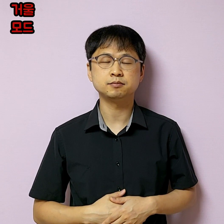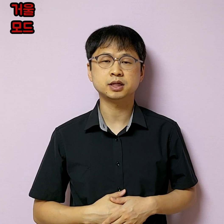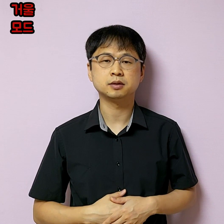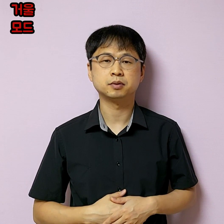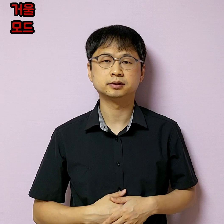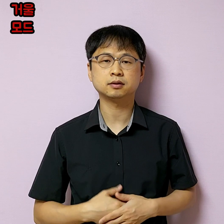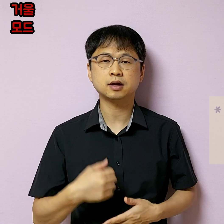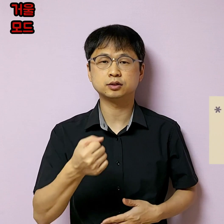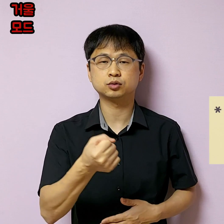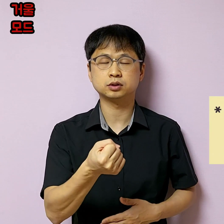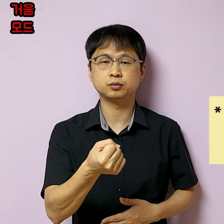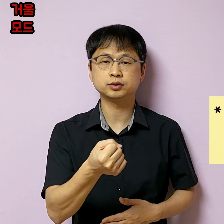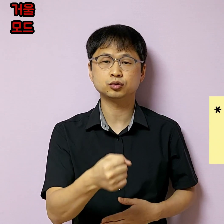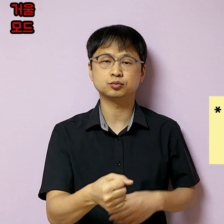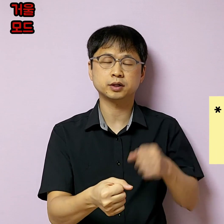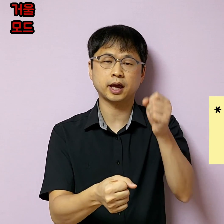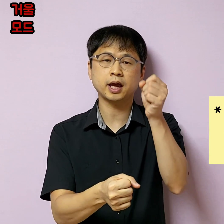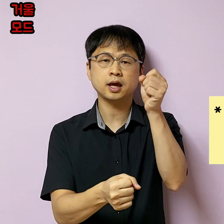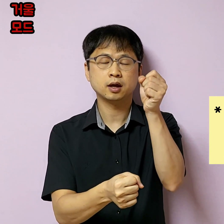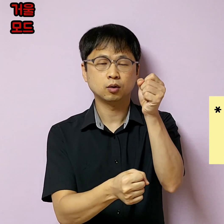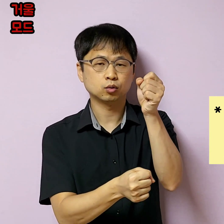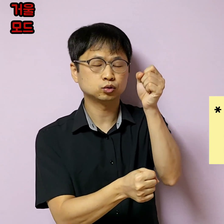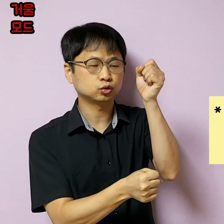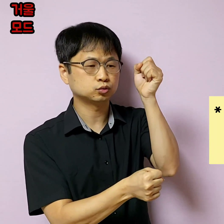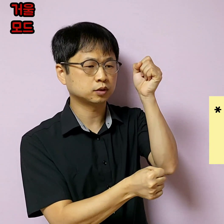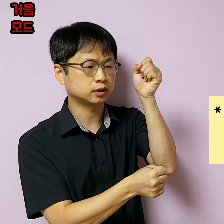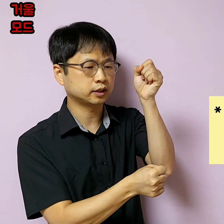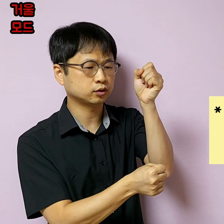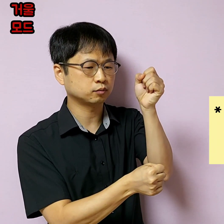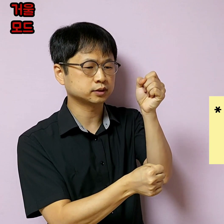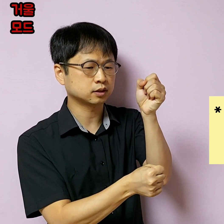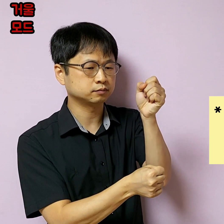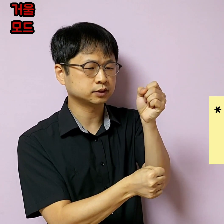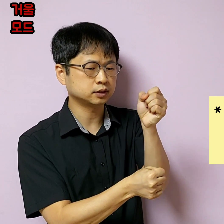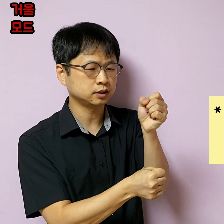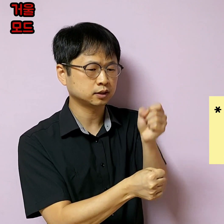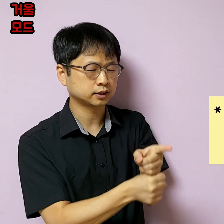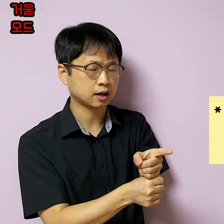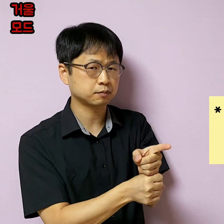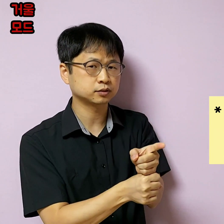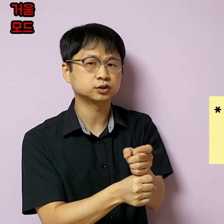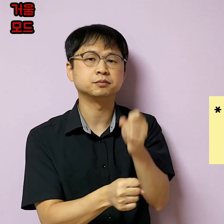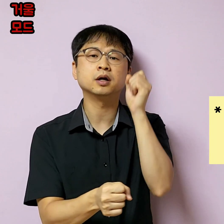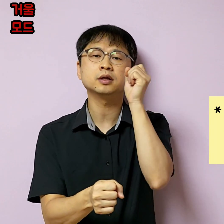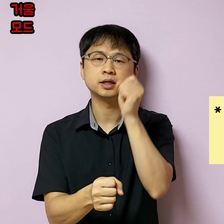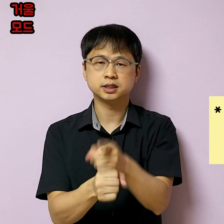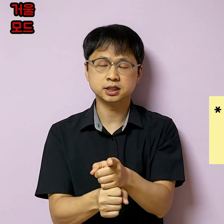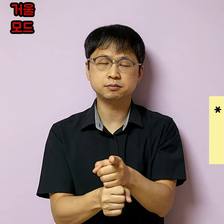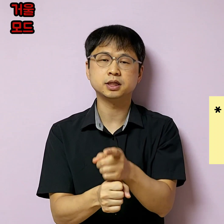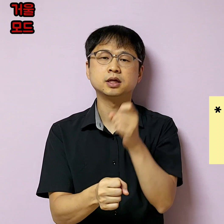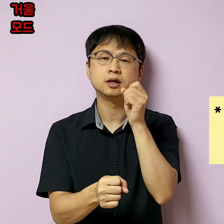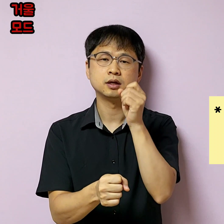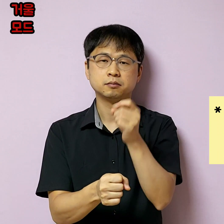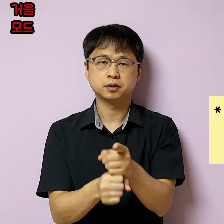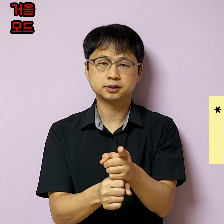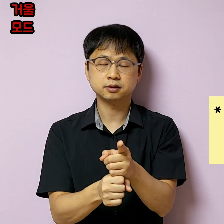이미 벌써라는 수어는 왼손 주먹에 오른손 주먹을 내려놓으면서 검지를 딱 펴주시면 이미